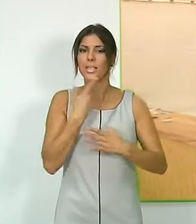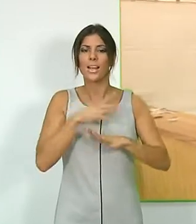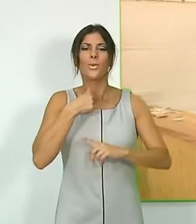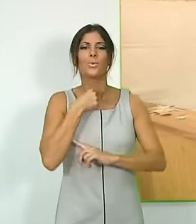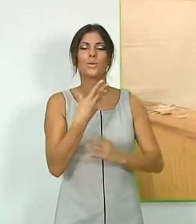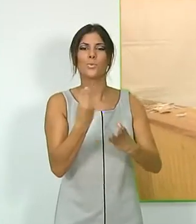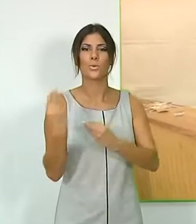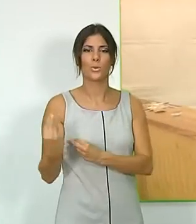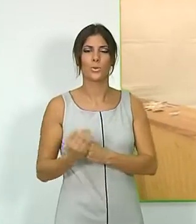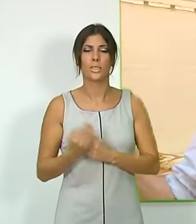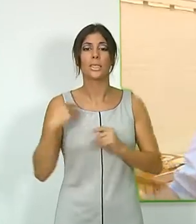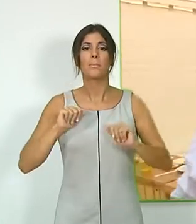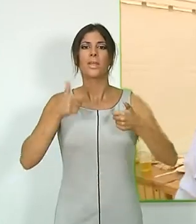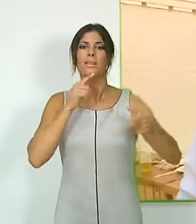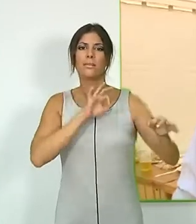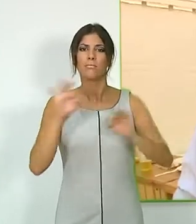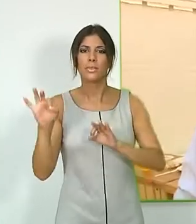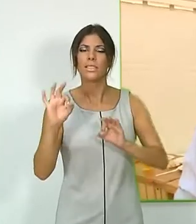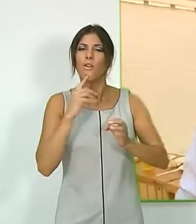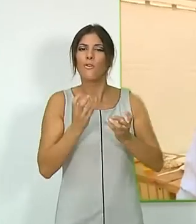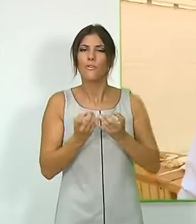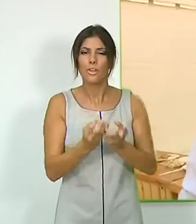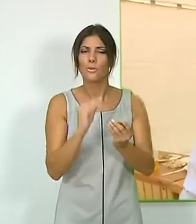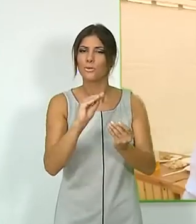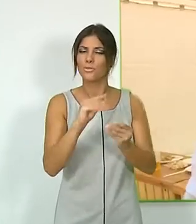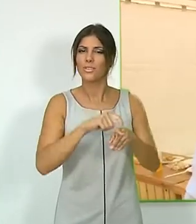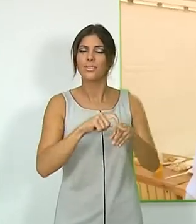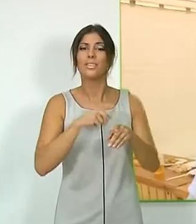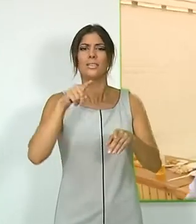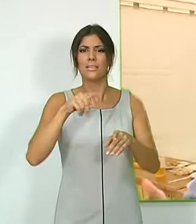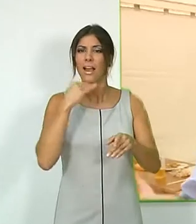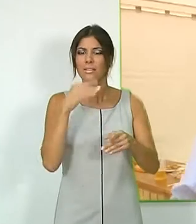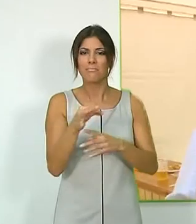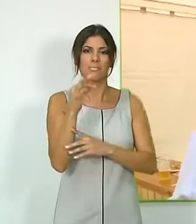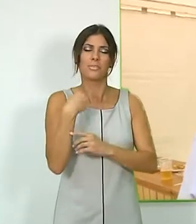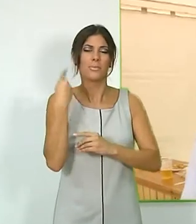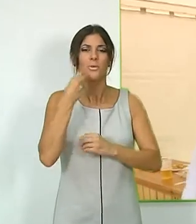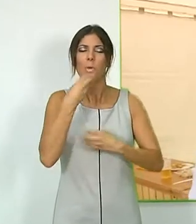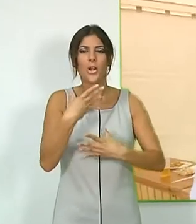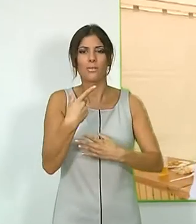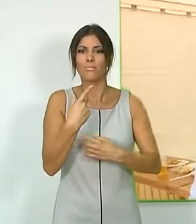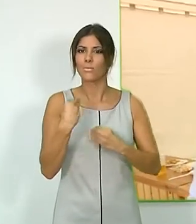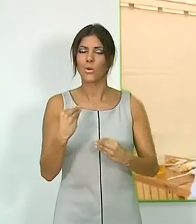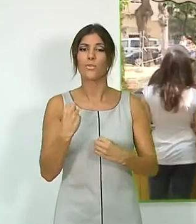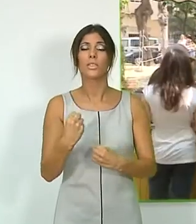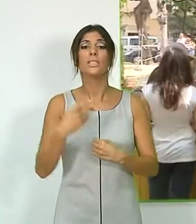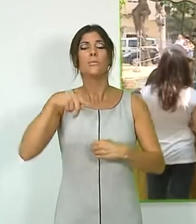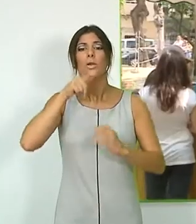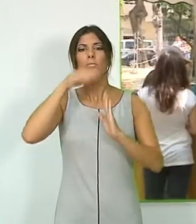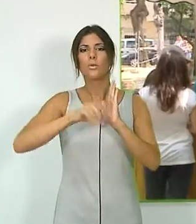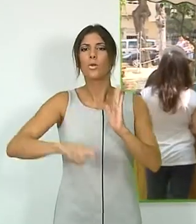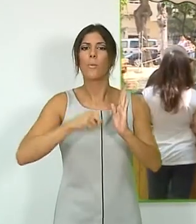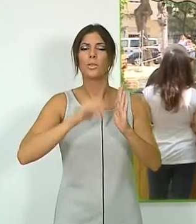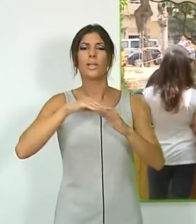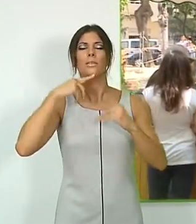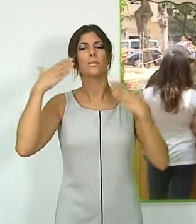bien, la verdad nos gusta mucho. Estaba probando allí unos flamencos fritos, no sé cómo se llama eso, una cosa así, y estaba muy bueno, muy rico. Todo un